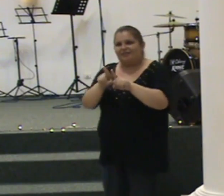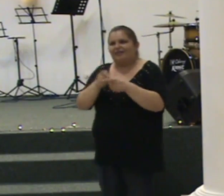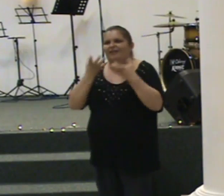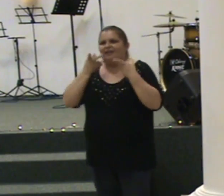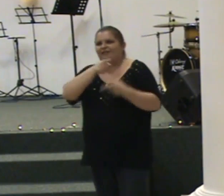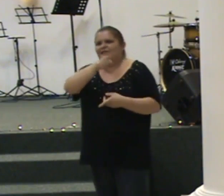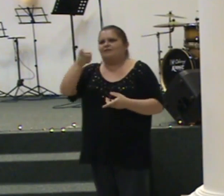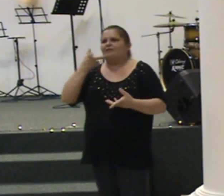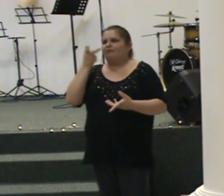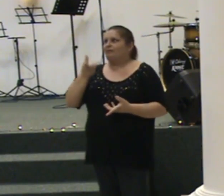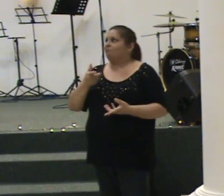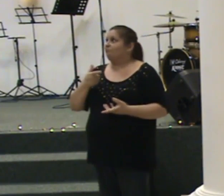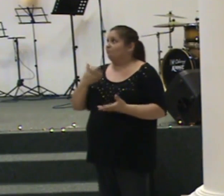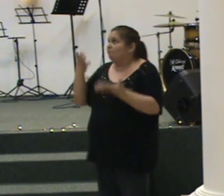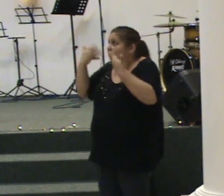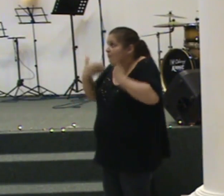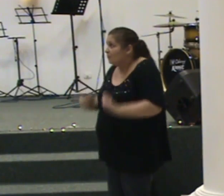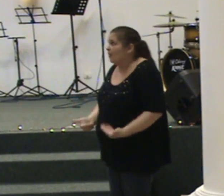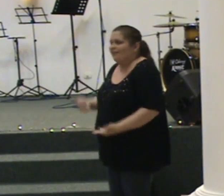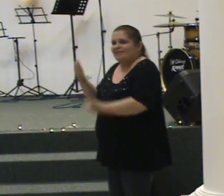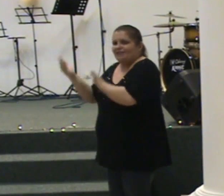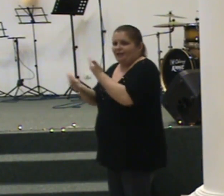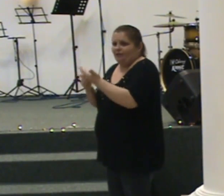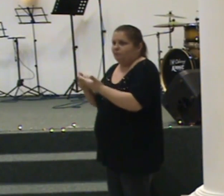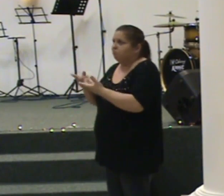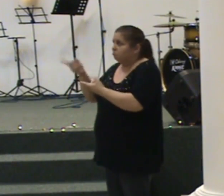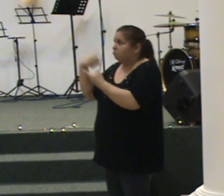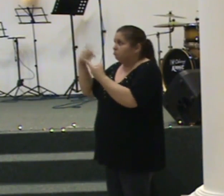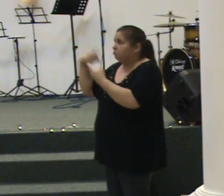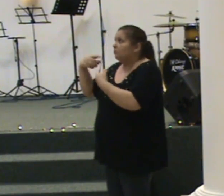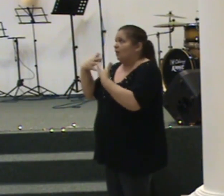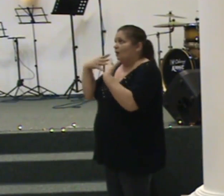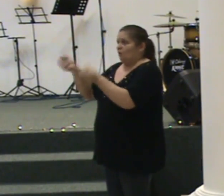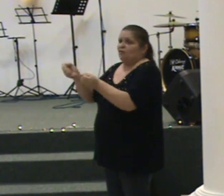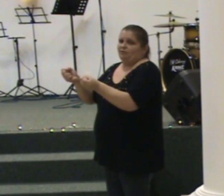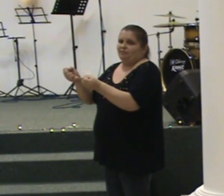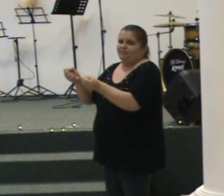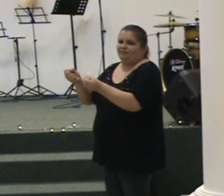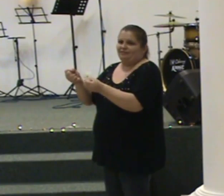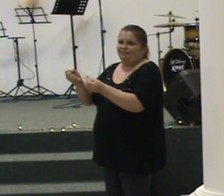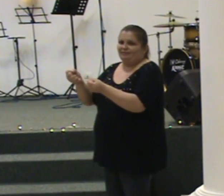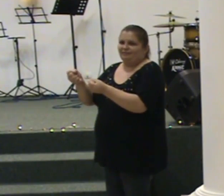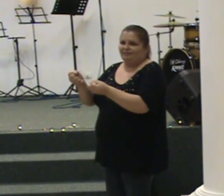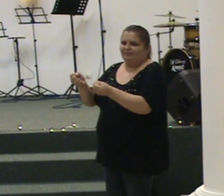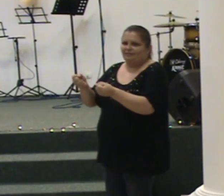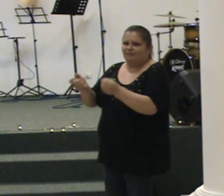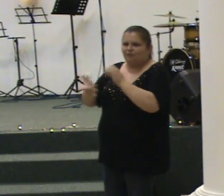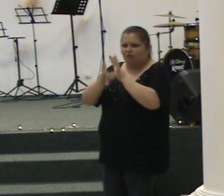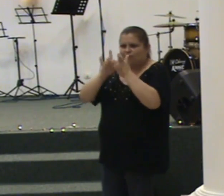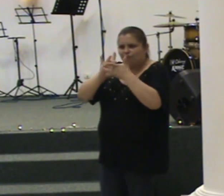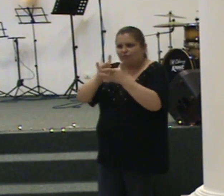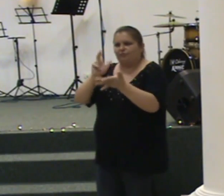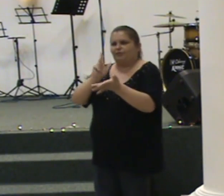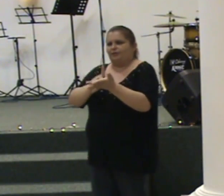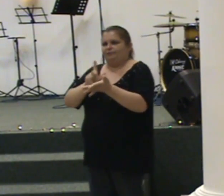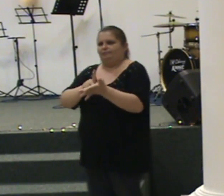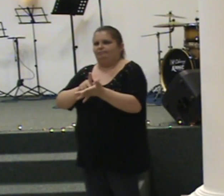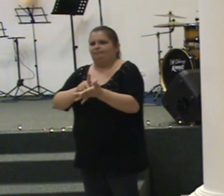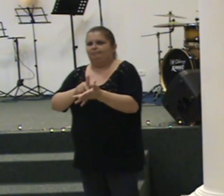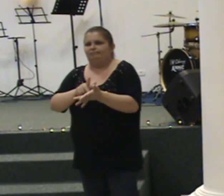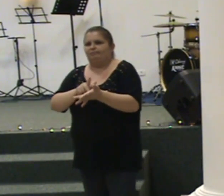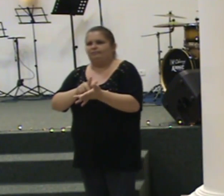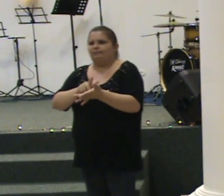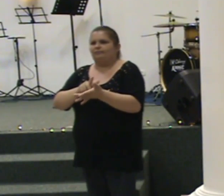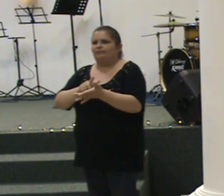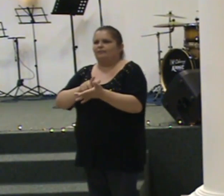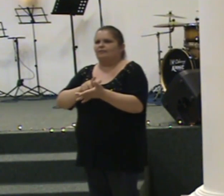a tua vontade, né? Que Jesus venha nesse Natal mesmo, o Jesus verdadeiro, que nós, desde hoje,